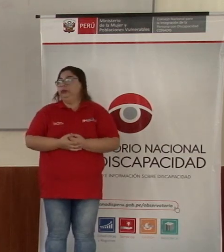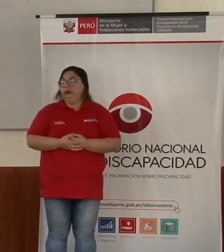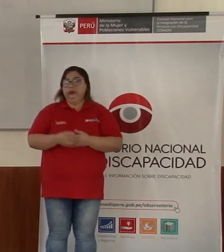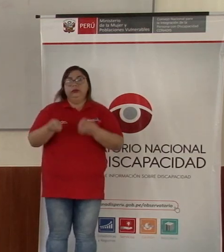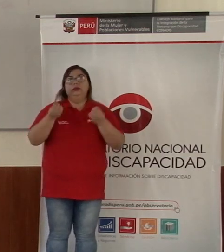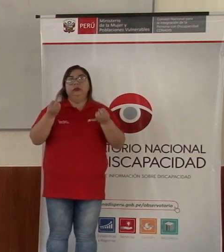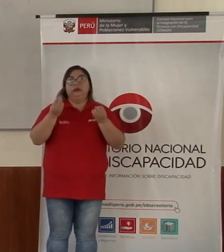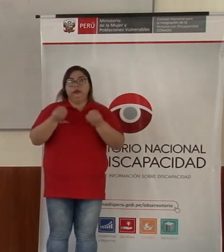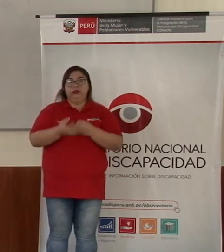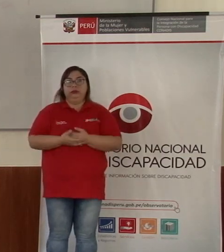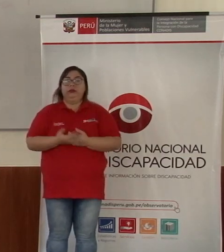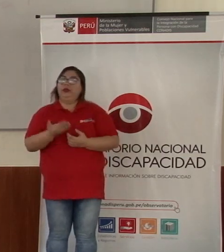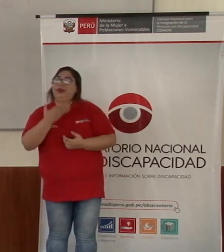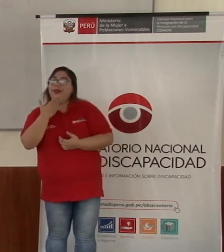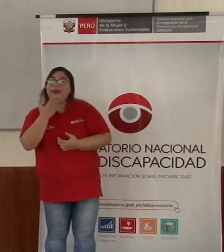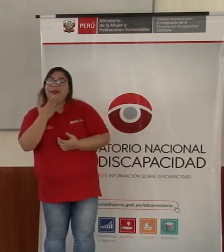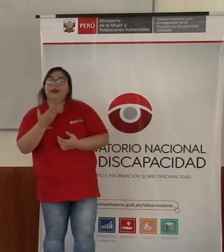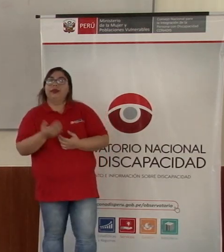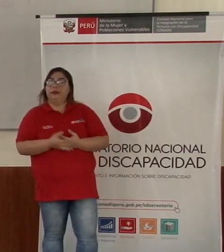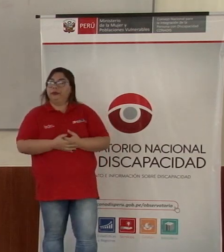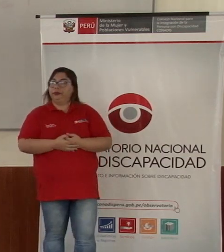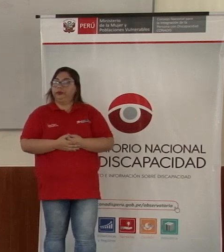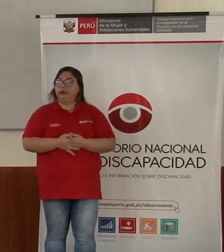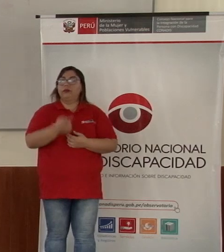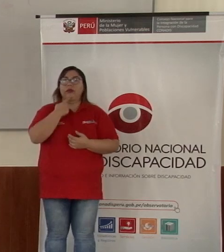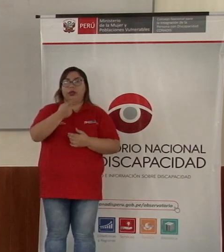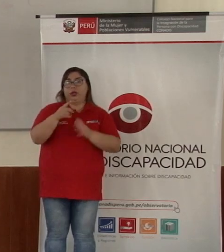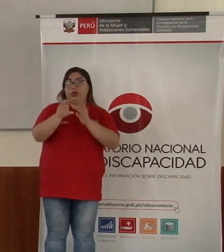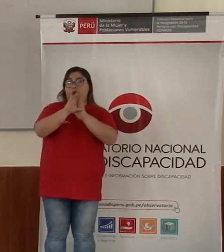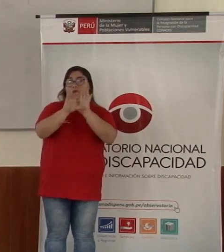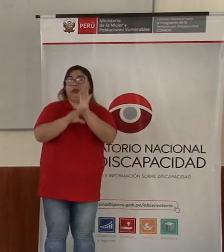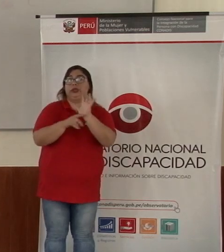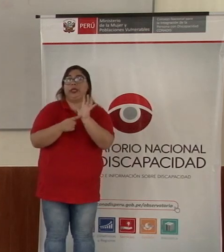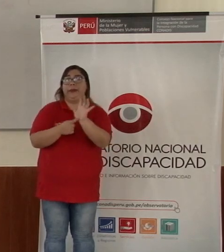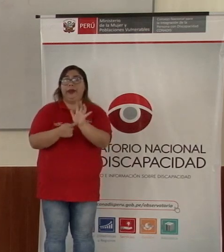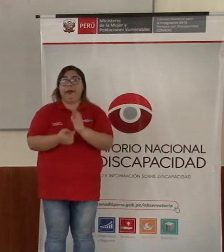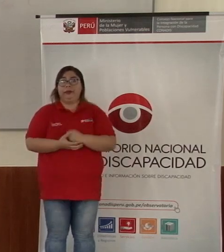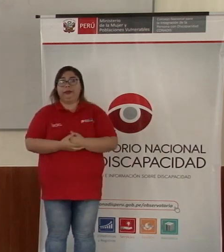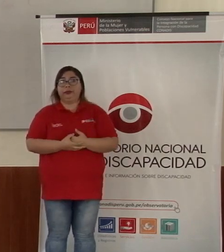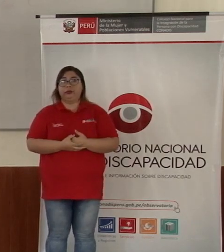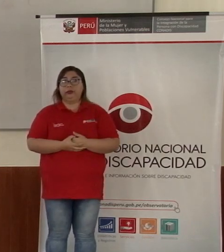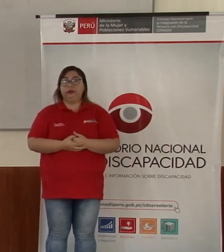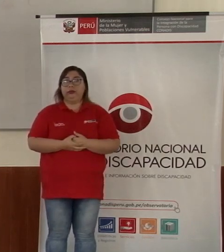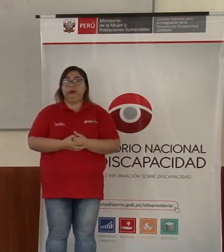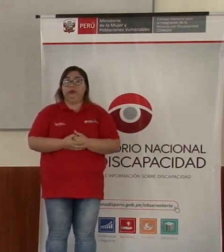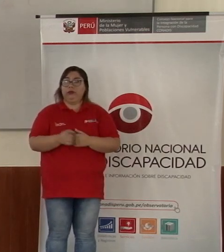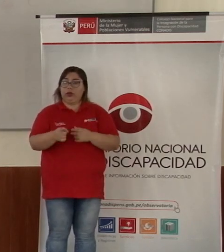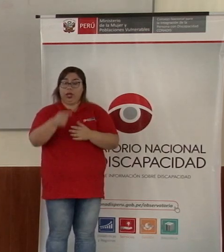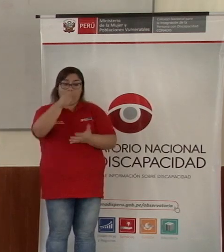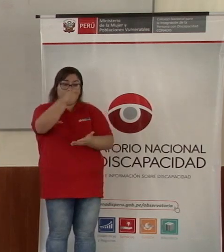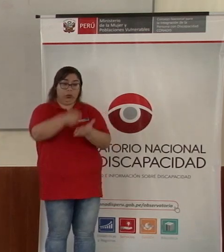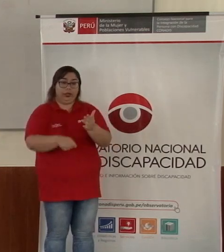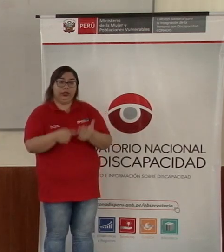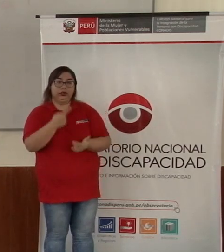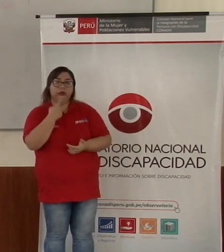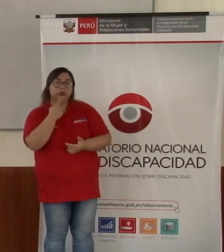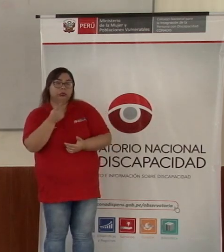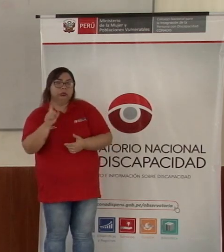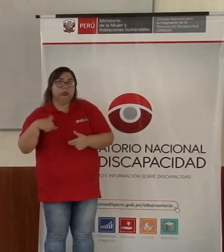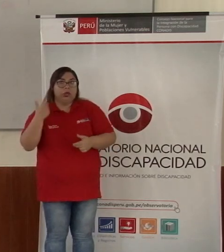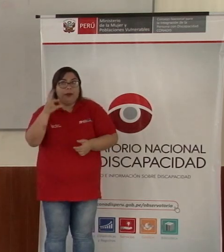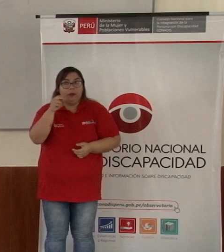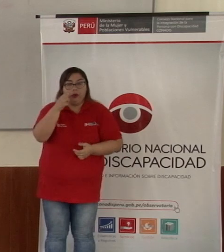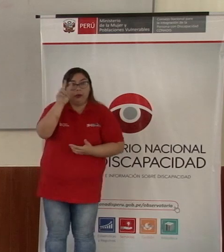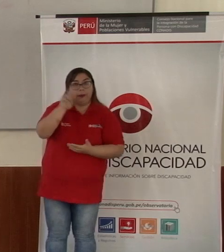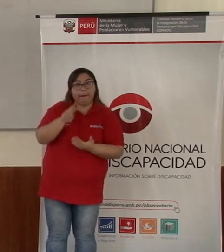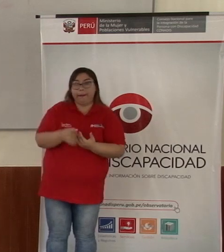¿Quién? Y todo esto se daba por el Código Civil. O sea, el juez en primera instancia tampoco no era